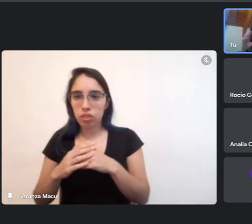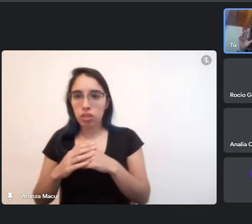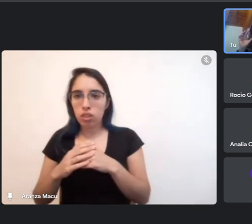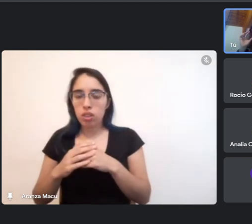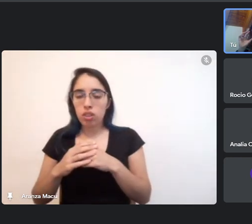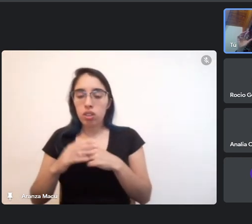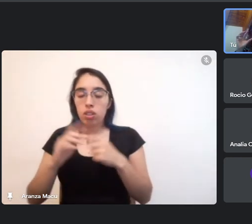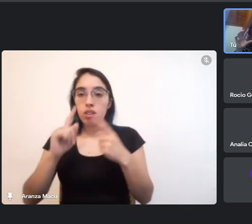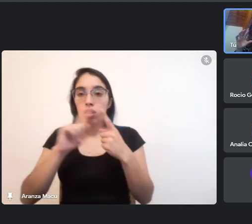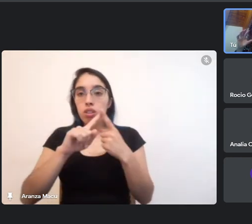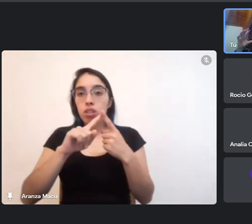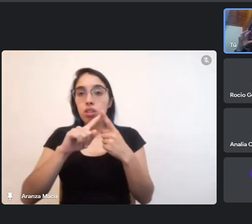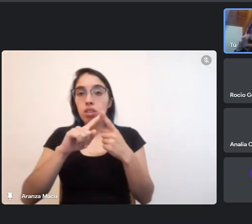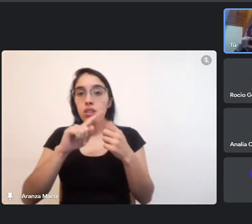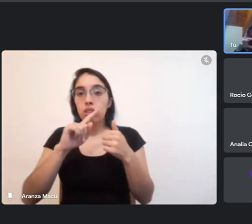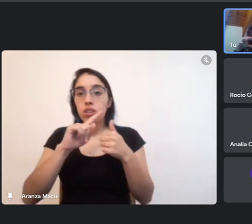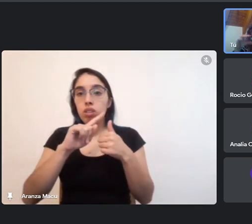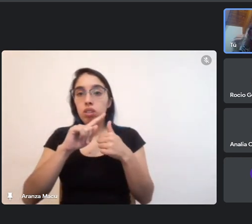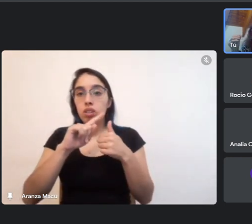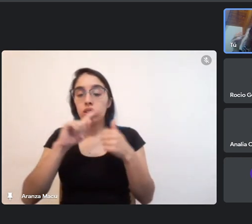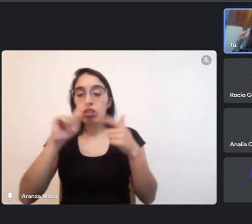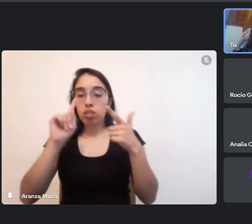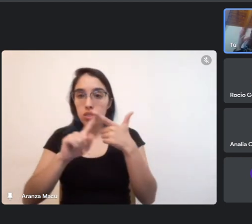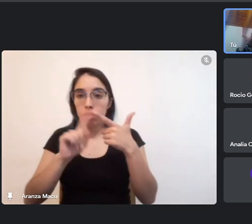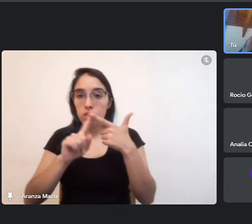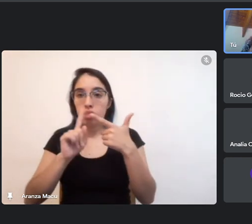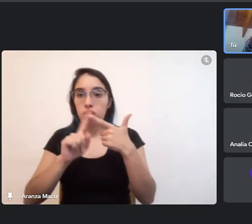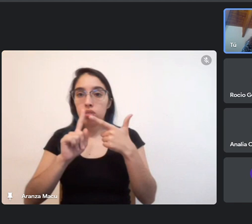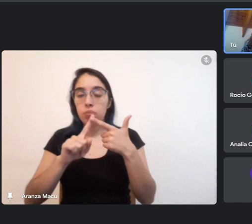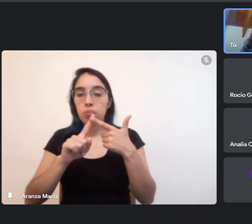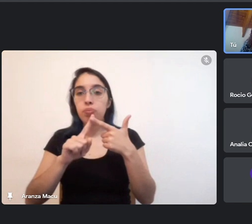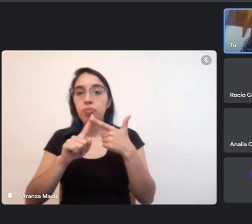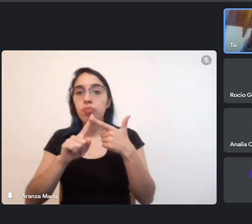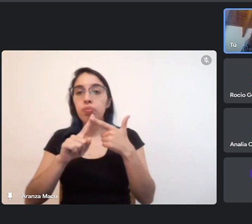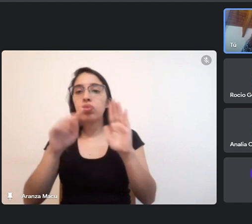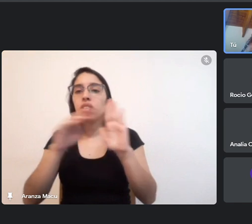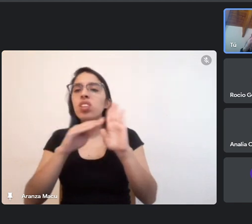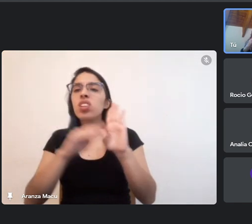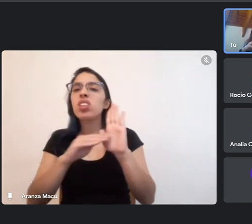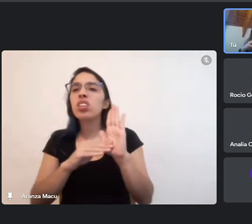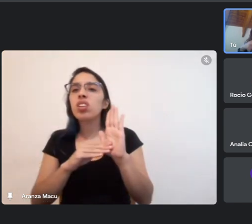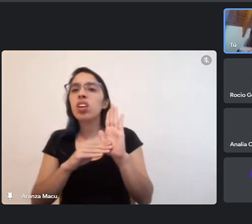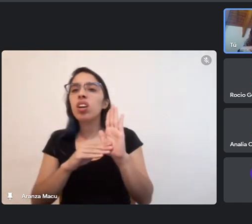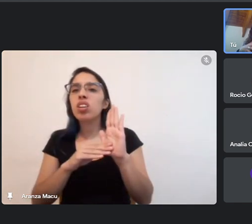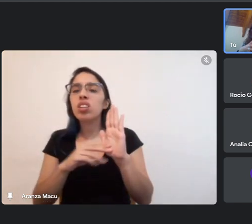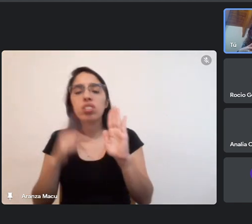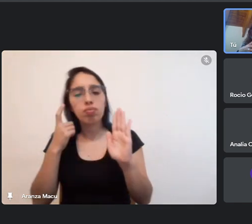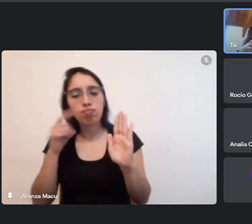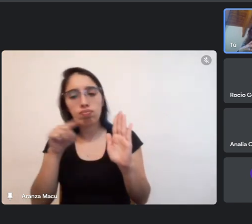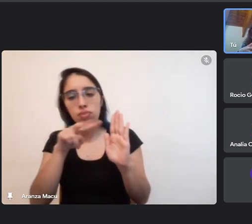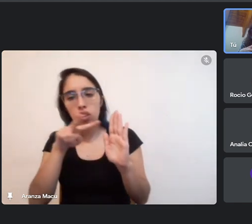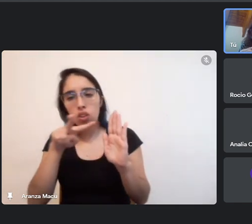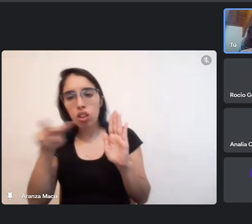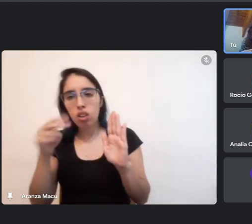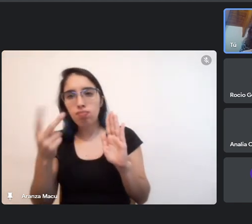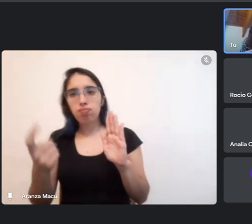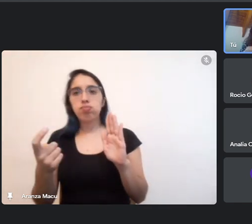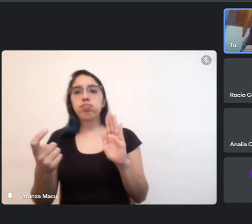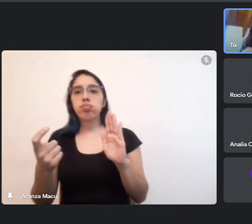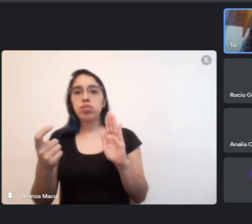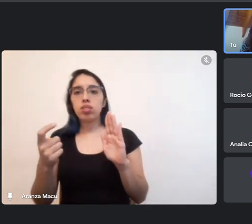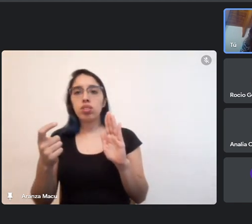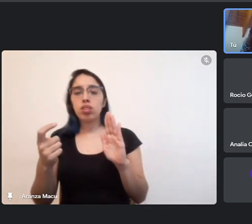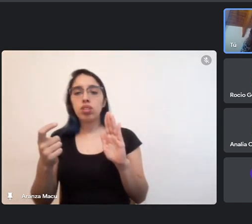Lo característica del verbo modal es que yo, si lo reconozco, es algo muy importante aprender estos verbos, porque si